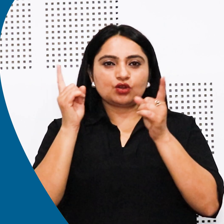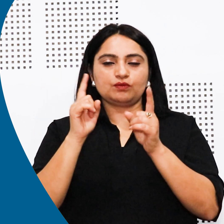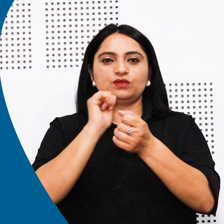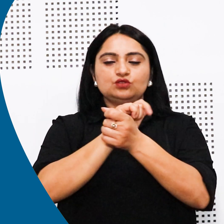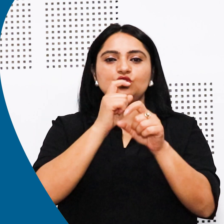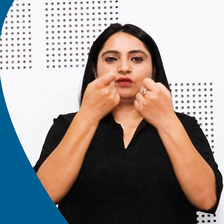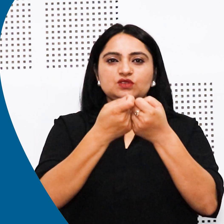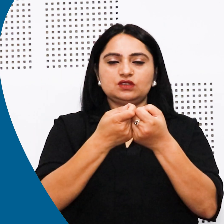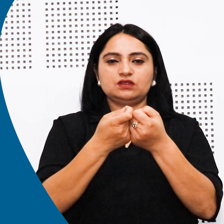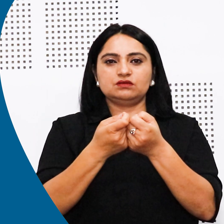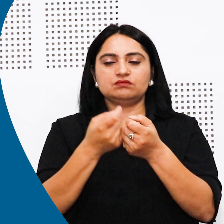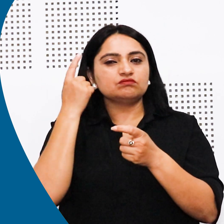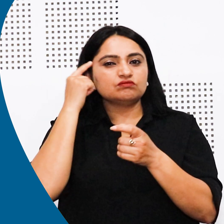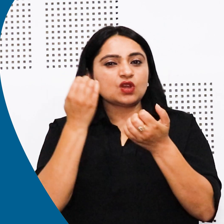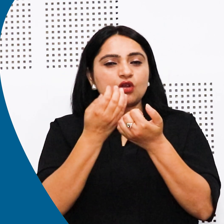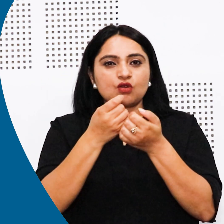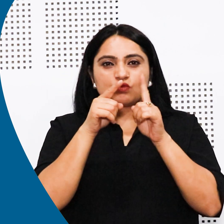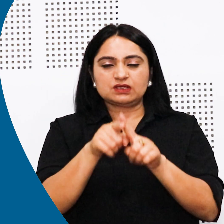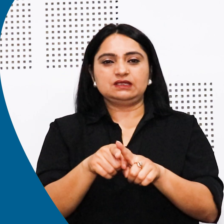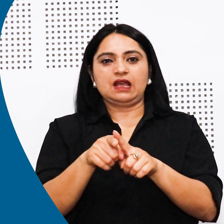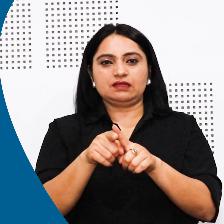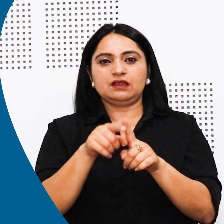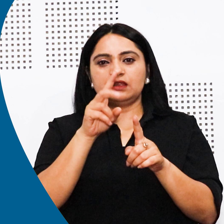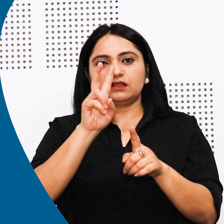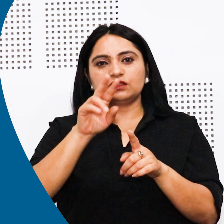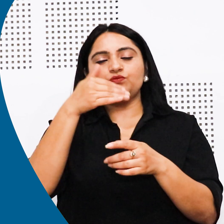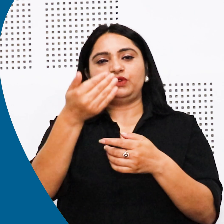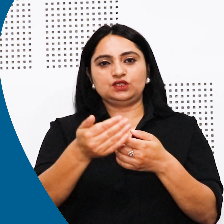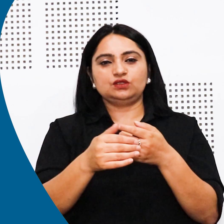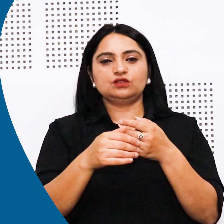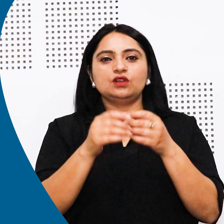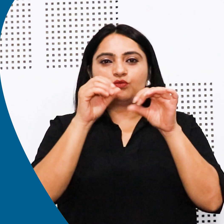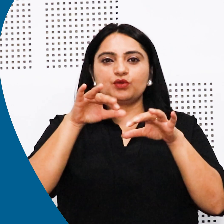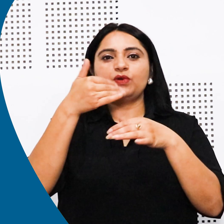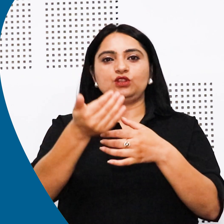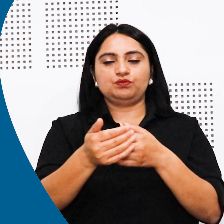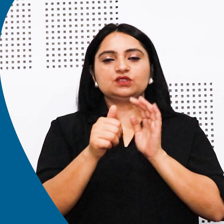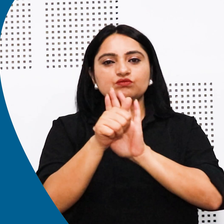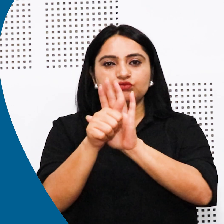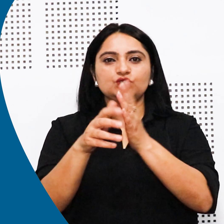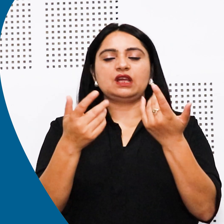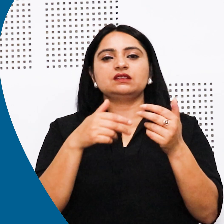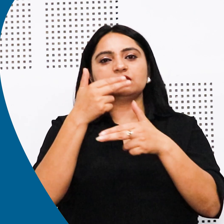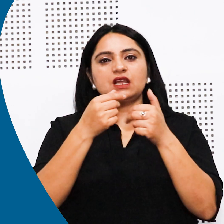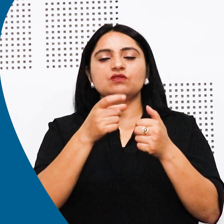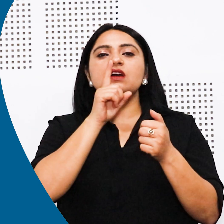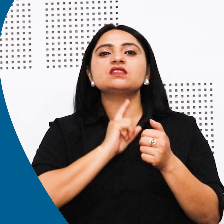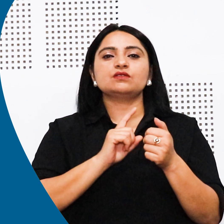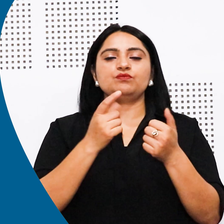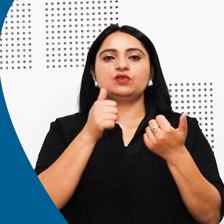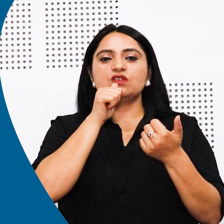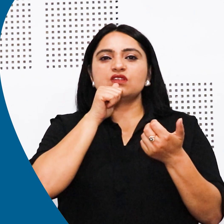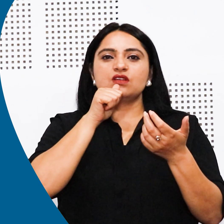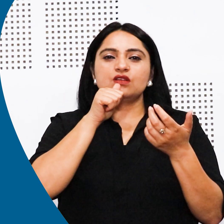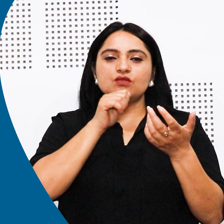क्षेत्रको नक्साङ्कन गर्नुका साथै विपद पछिको पुनरुत्थानका लागि पनि चालु आर्थिक वर्षमा बाढी, पहिरो, आगलागी, नदी